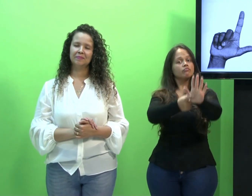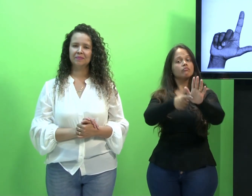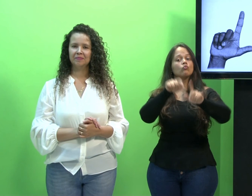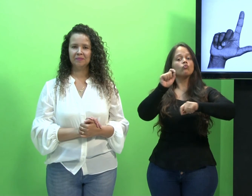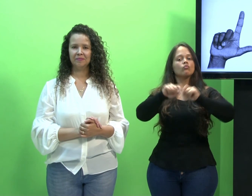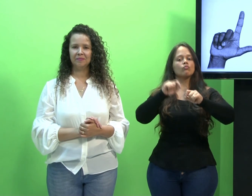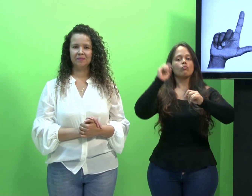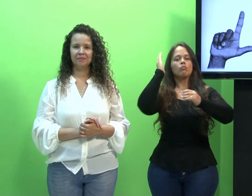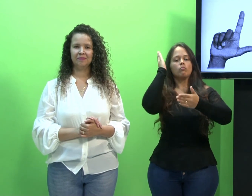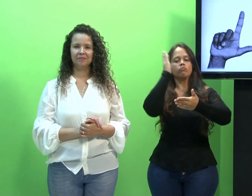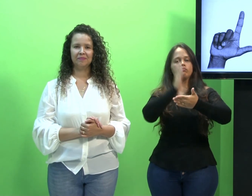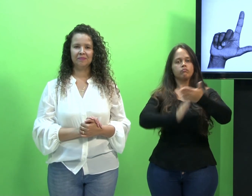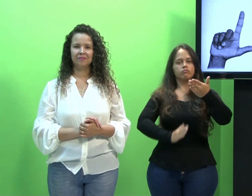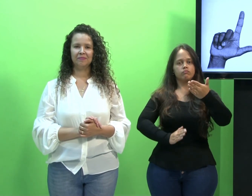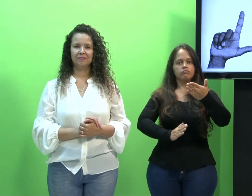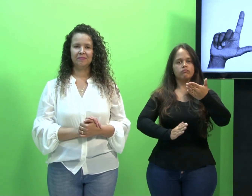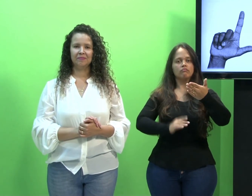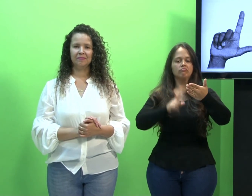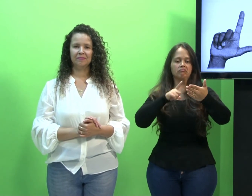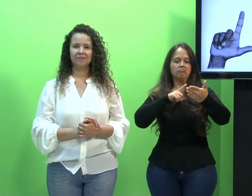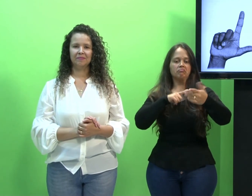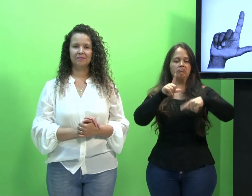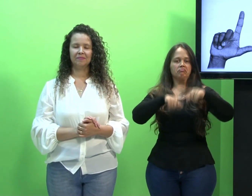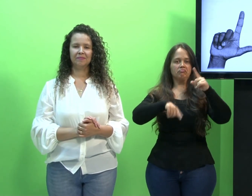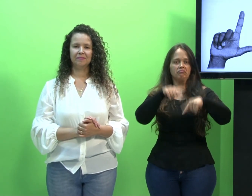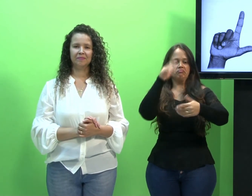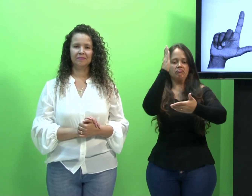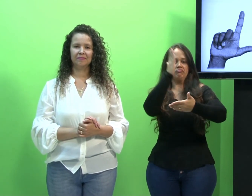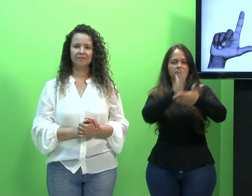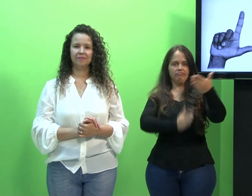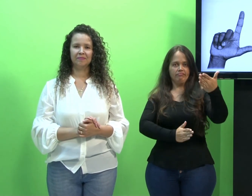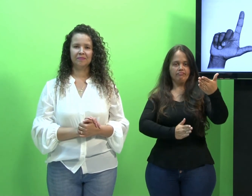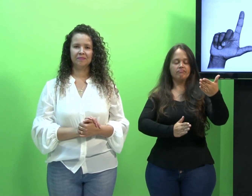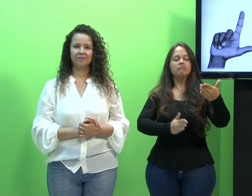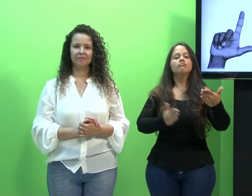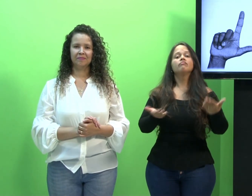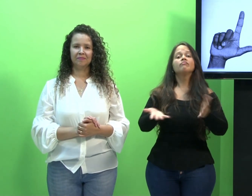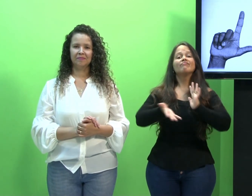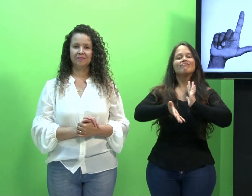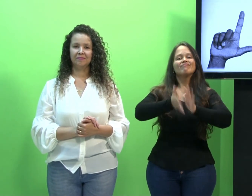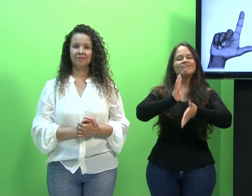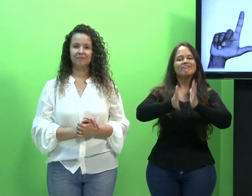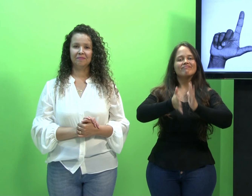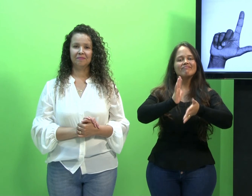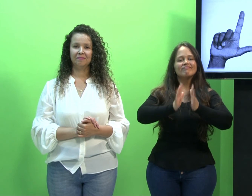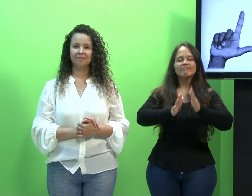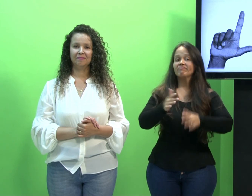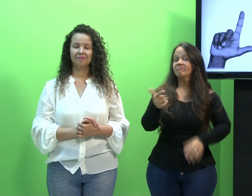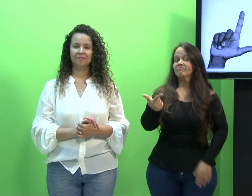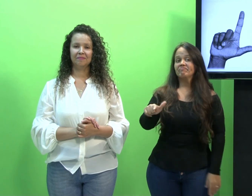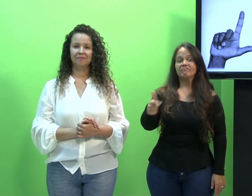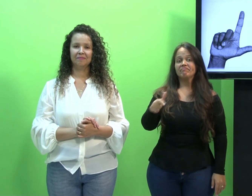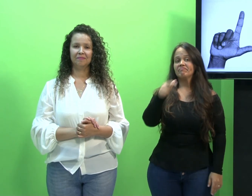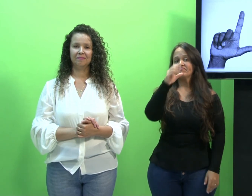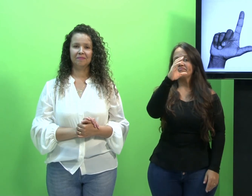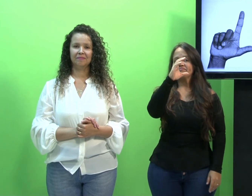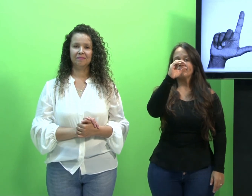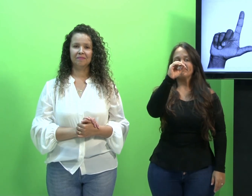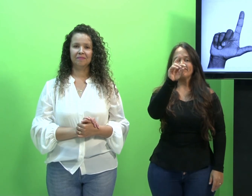sendo partido pela ação deste instrumento. Em Libras, não encontramos o verbo